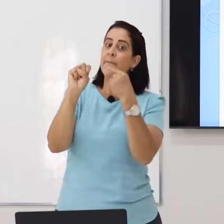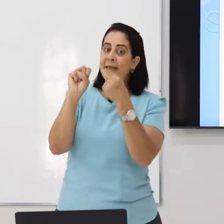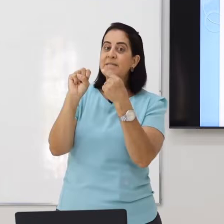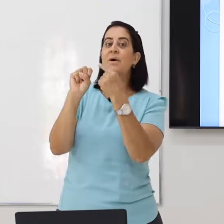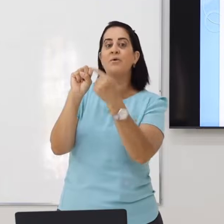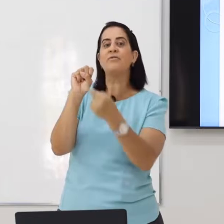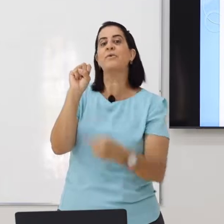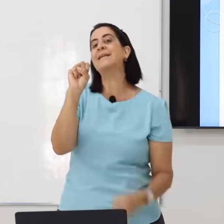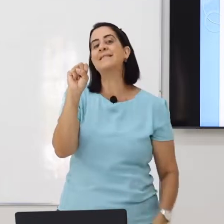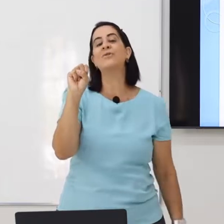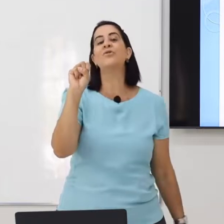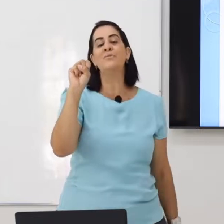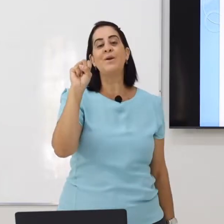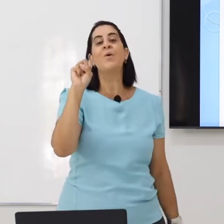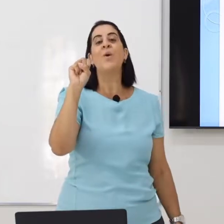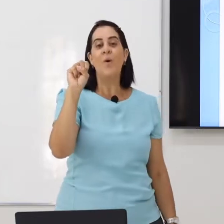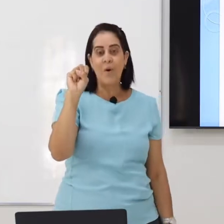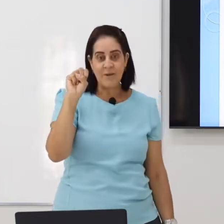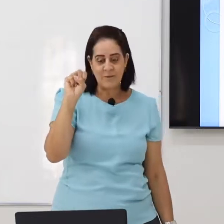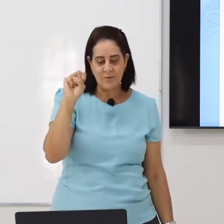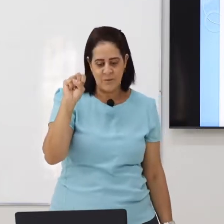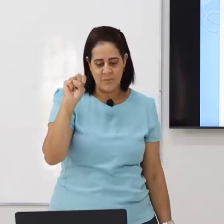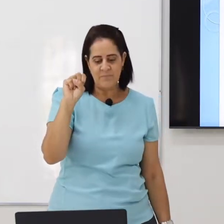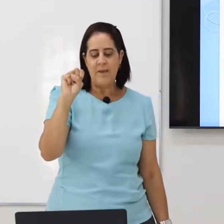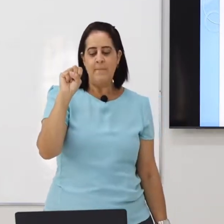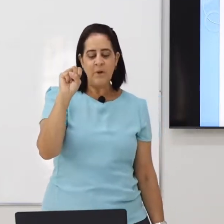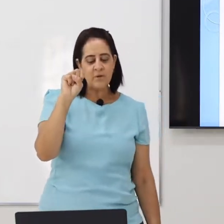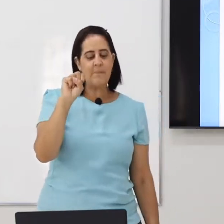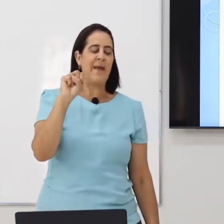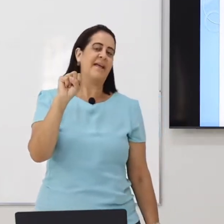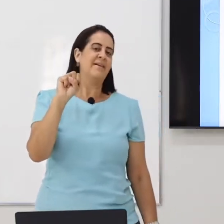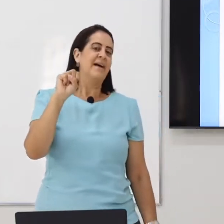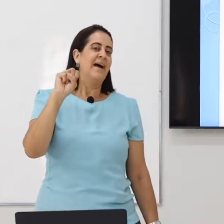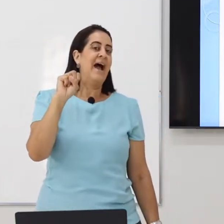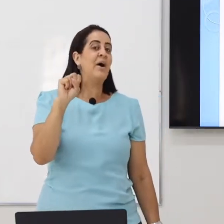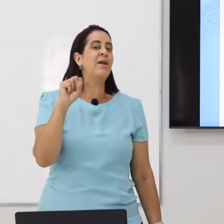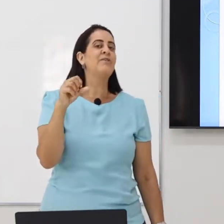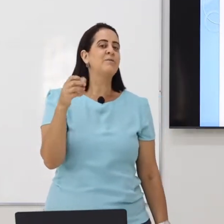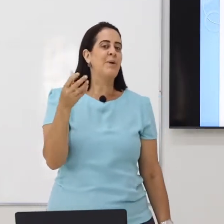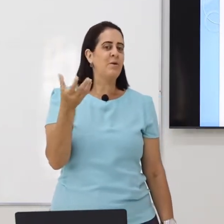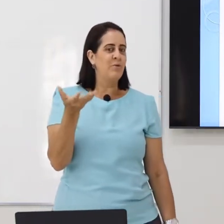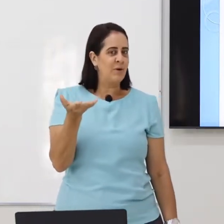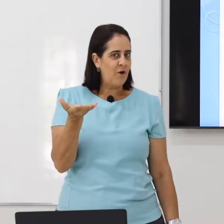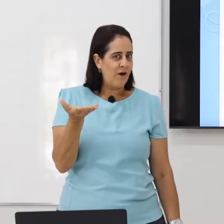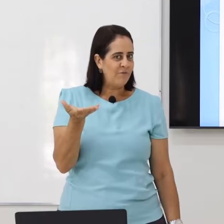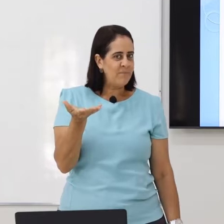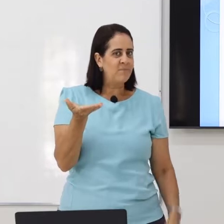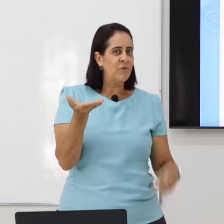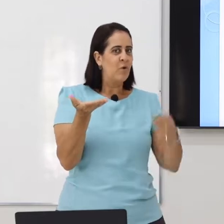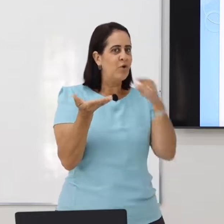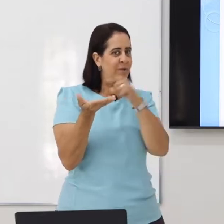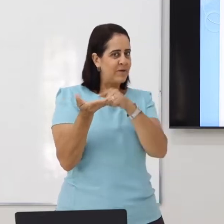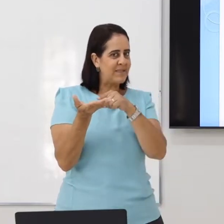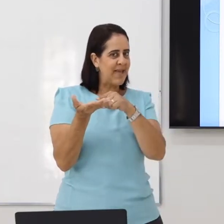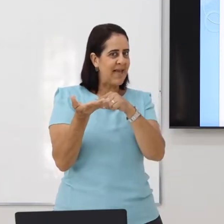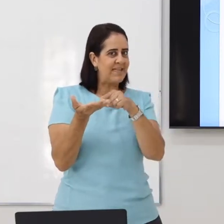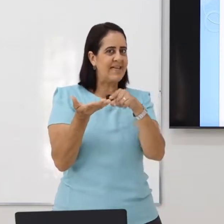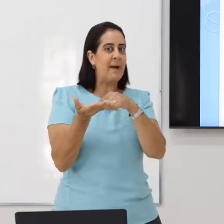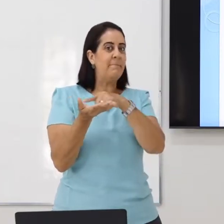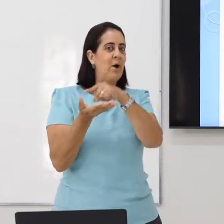mesma configuração do número 8. Muito bem. Agora vamos para o número 9. o número 6, a palma era